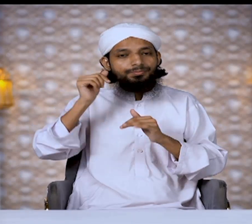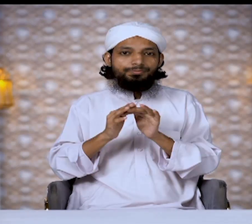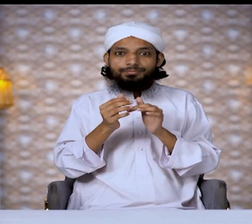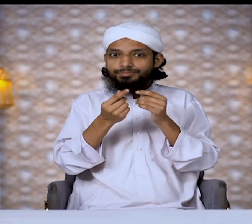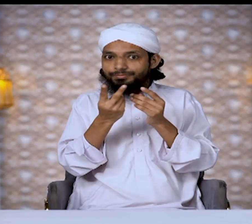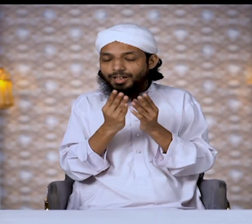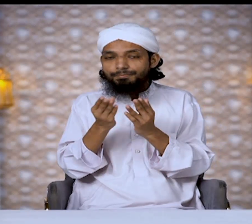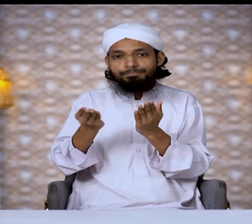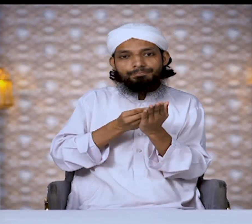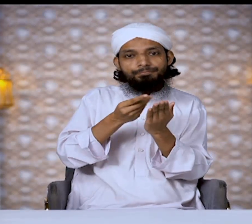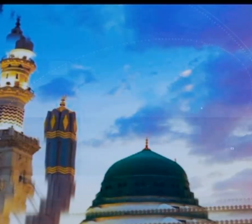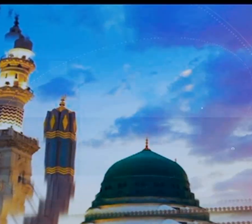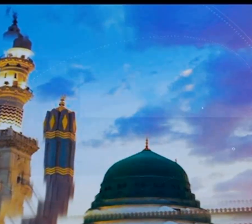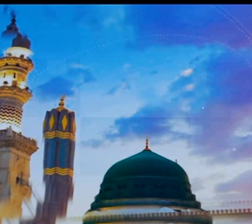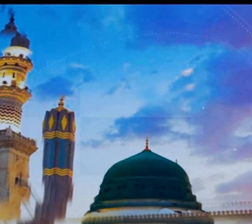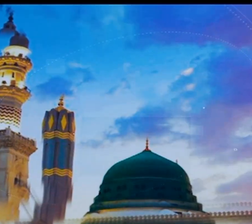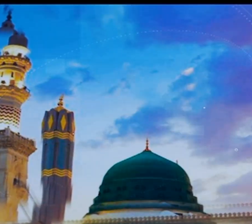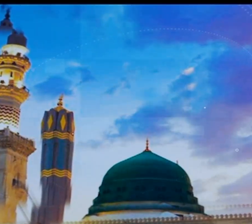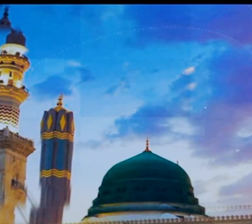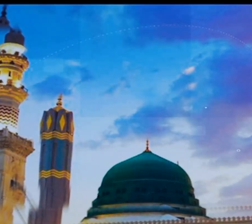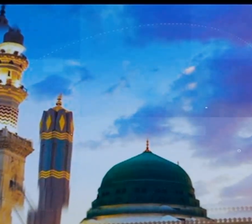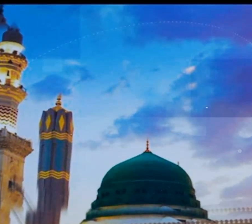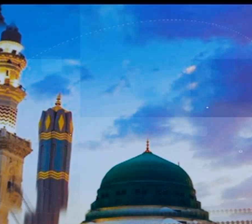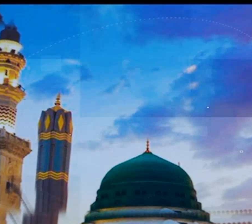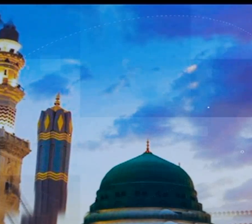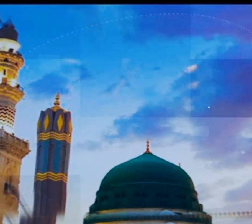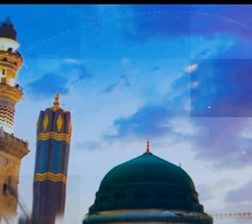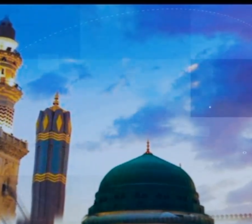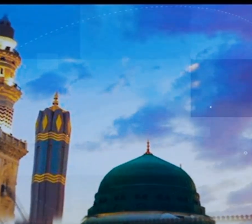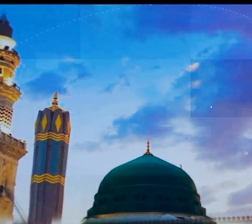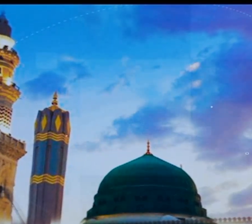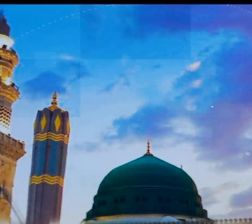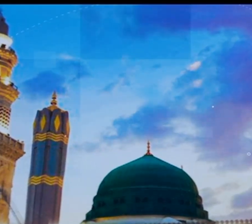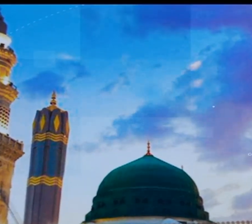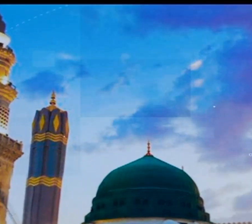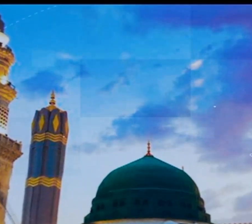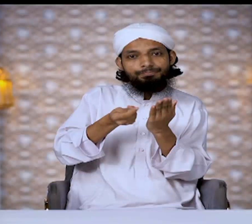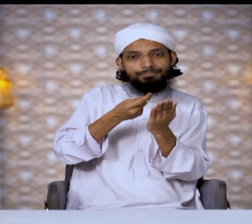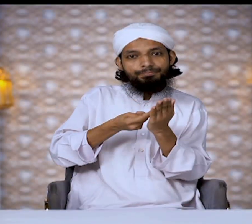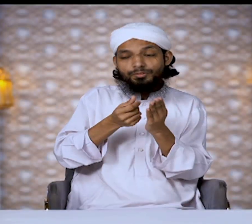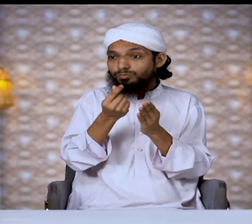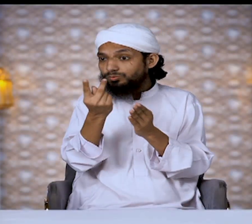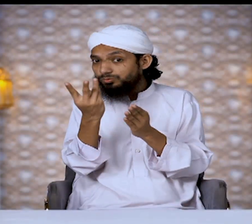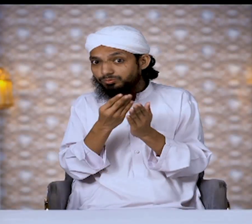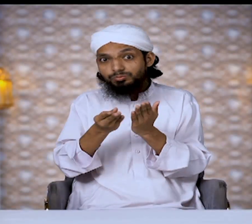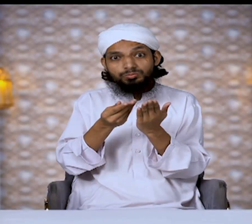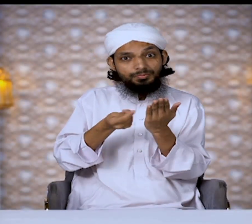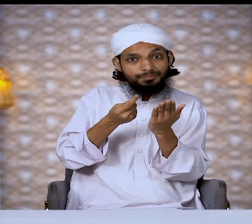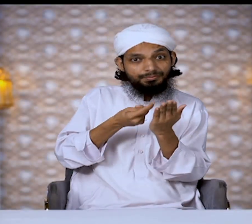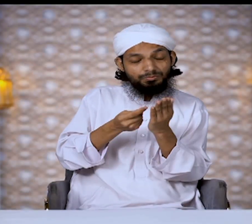کا مزید اضافہ کیا ہے۔ صلو علی الحبیب صلی اللہ علی محمد۔ ایک وقت میں کئی کام. پیارے اسلامی بھائیو، اعلیٰ حضرت رحمۃ